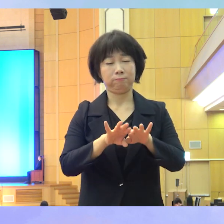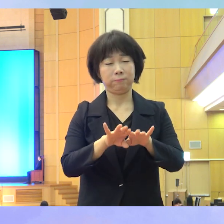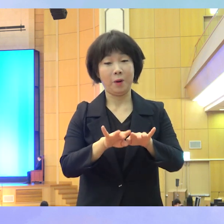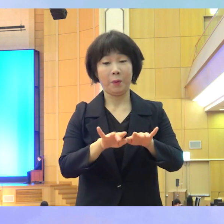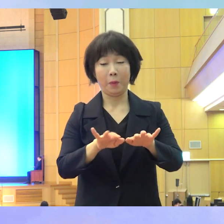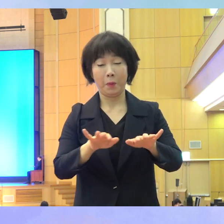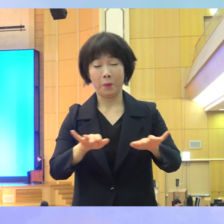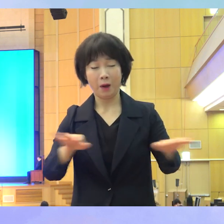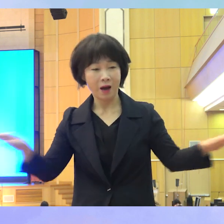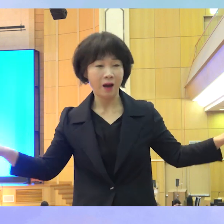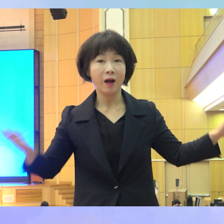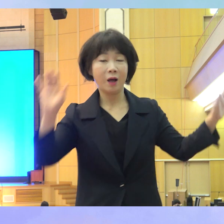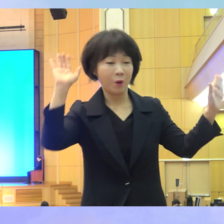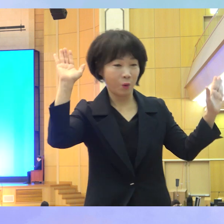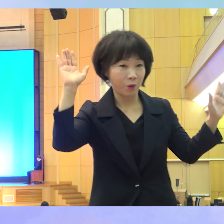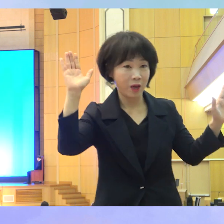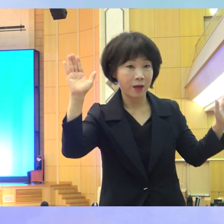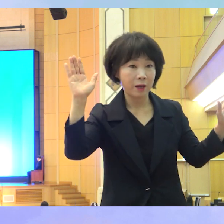잠잠하게 되도다.